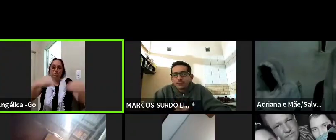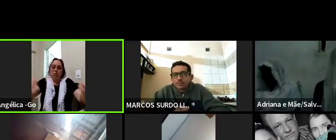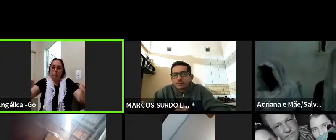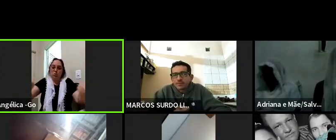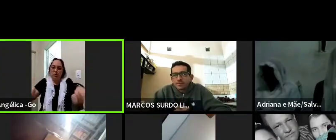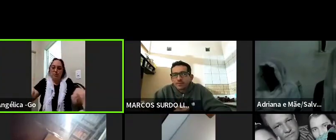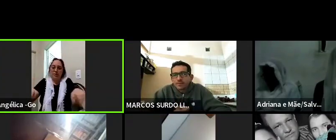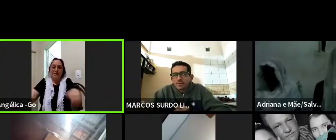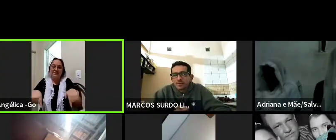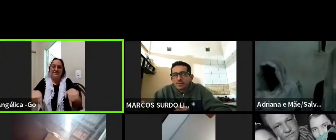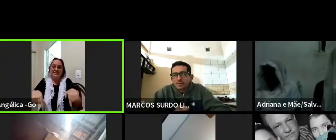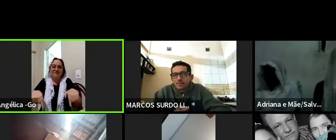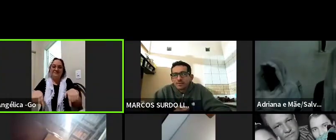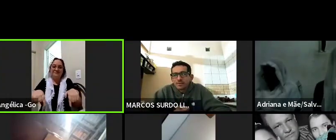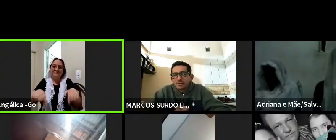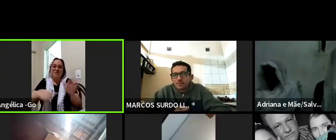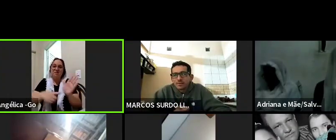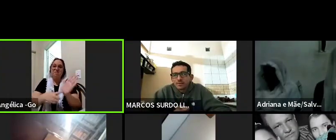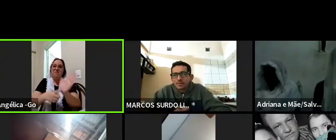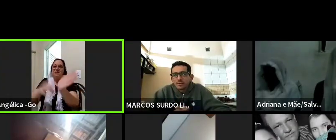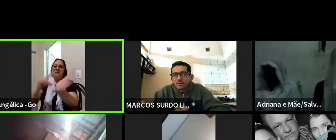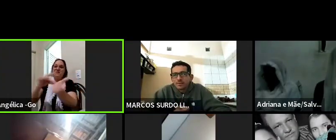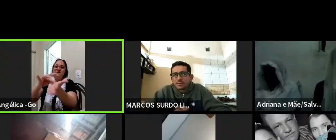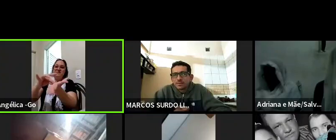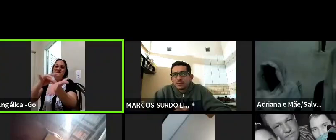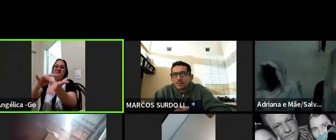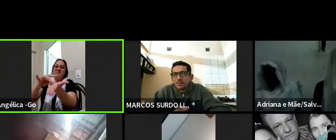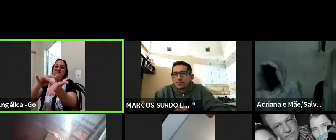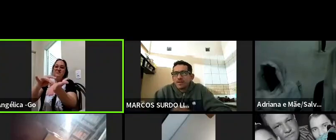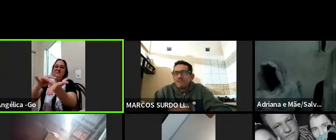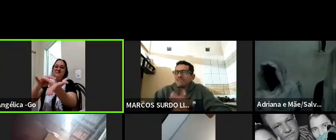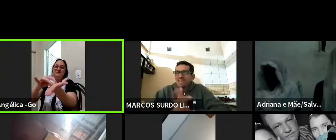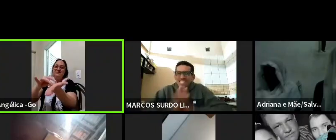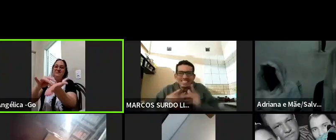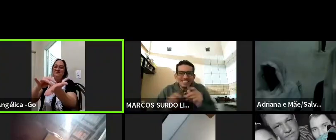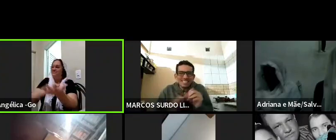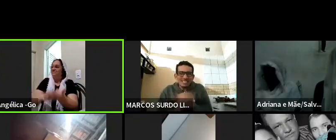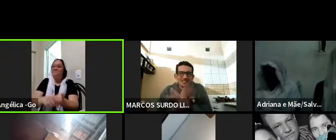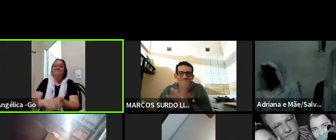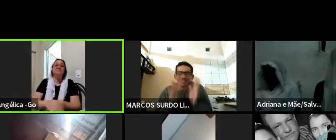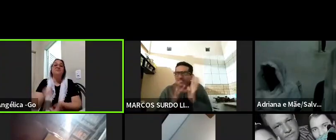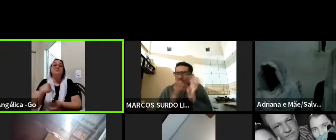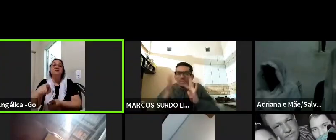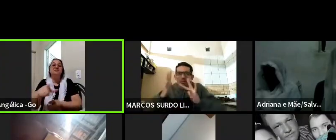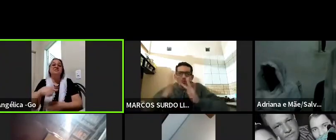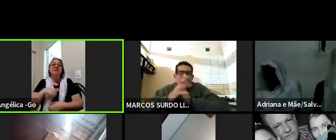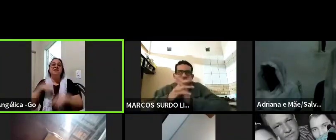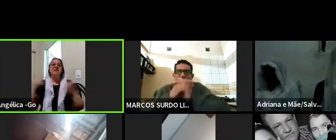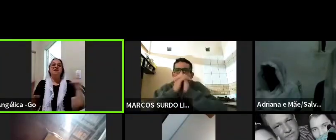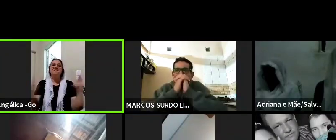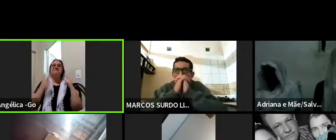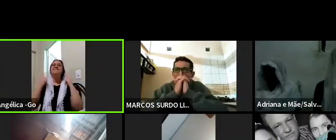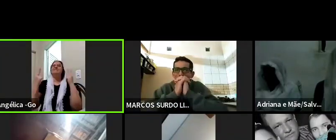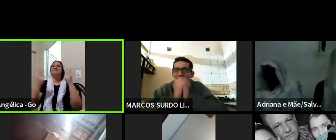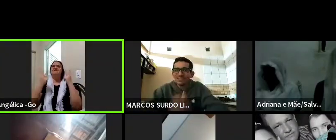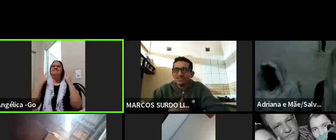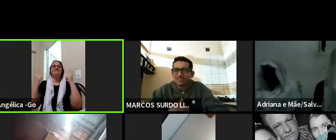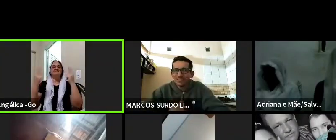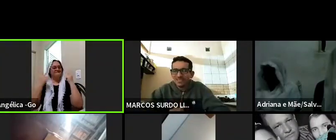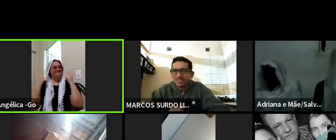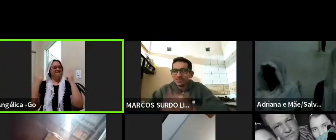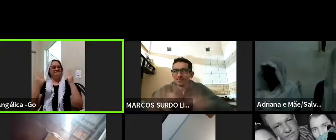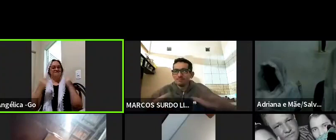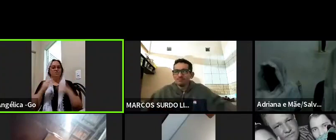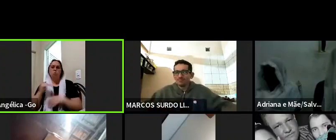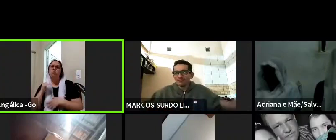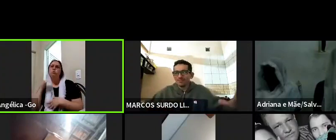inimigos. Um banquete de vitória, um banquete de exaltação, um